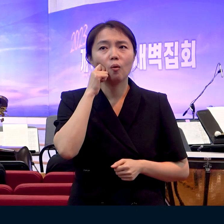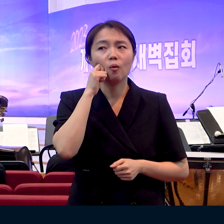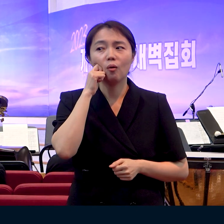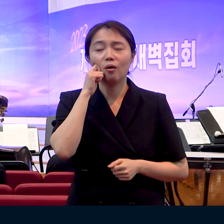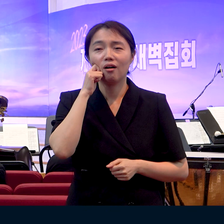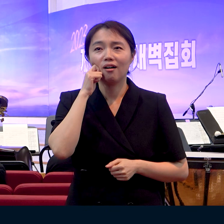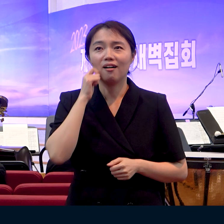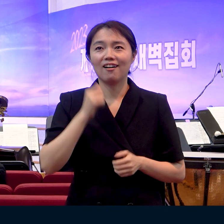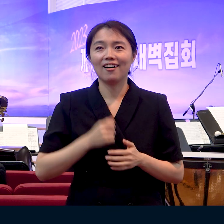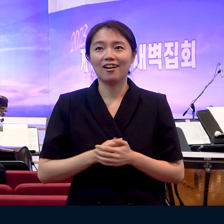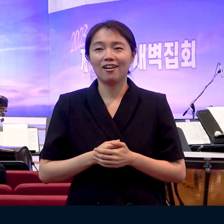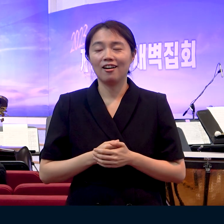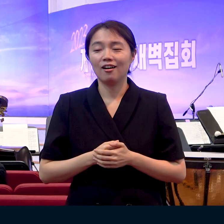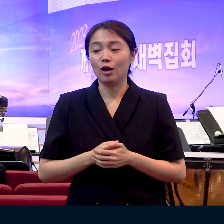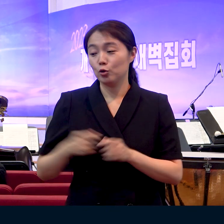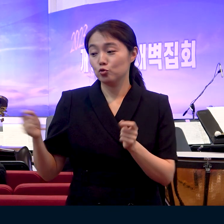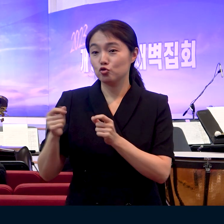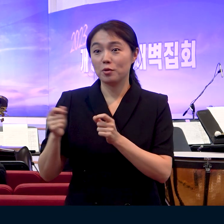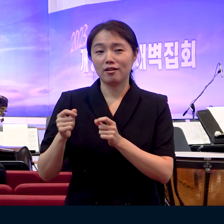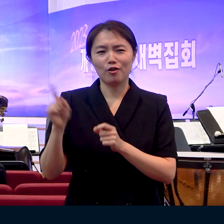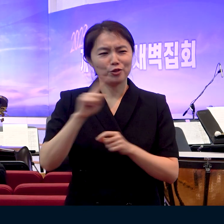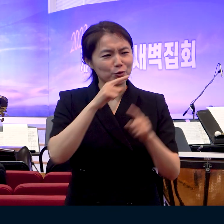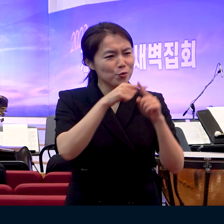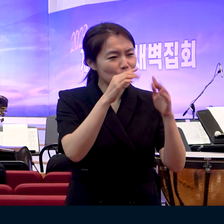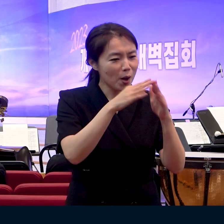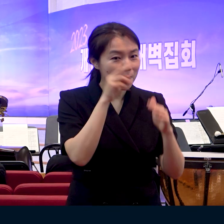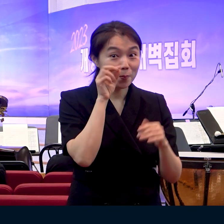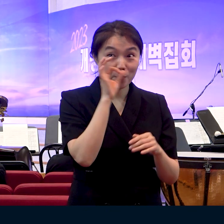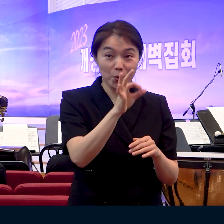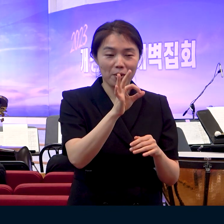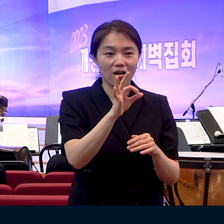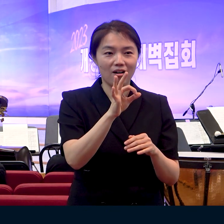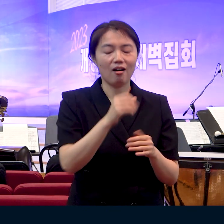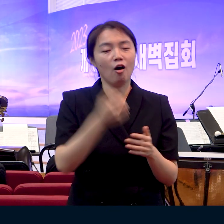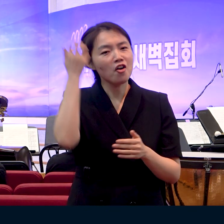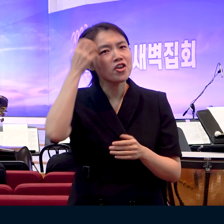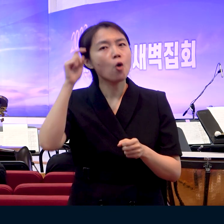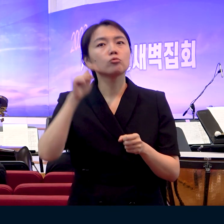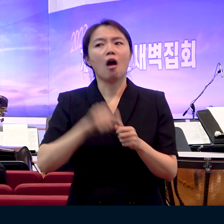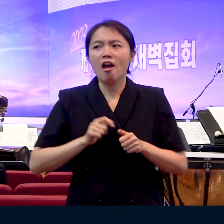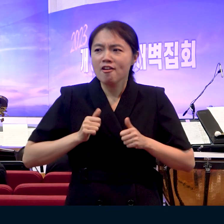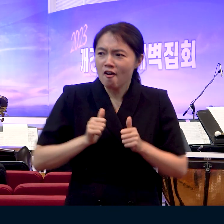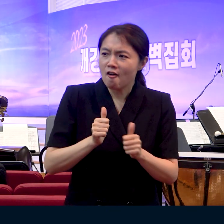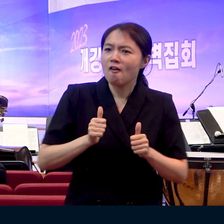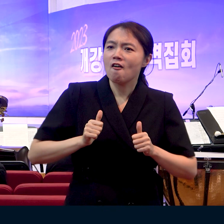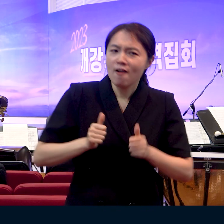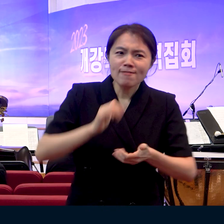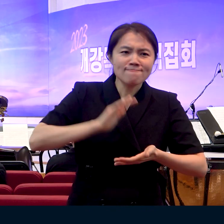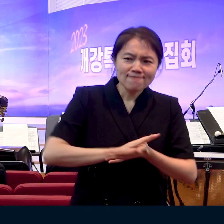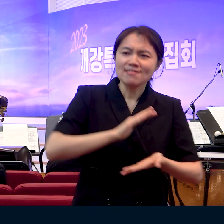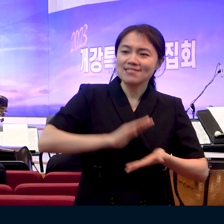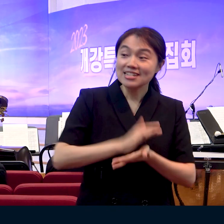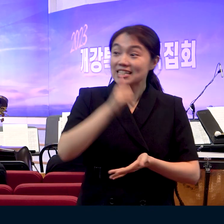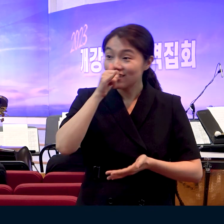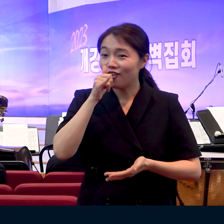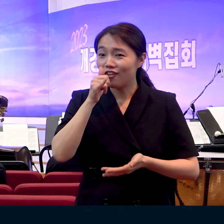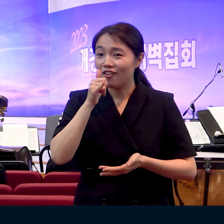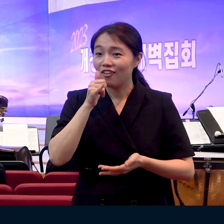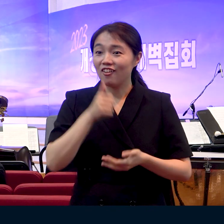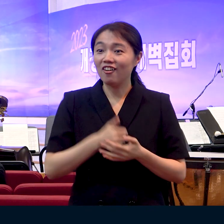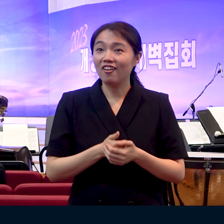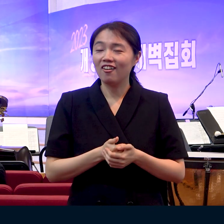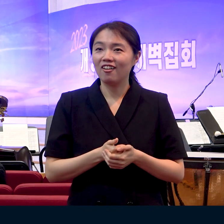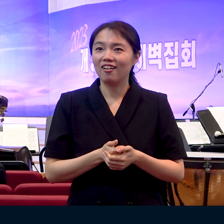우리 주변에 있는 어떤 교회들 보면 진짜 영적으로 뜨거워요. 그래서 굉장히 많은 사람들이 모이고 막 교회가 막 부흥하는